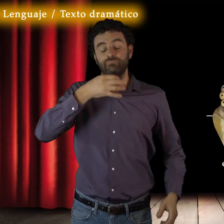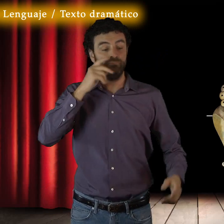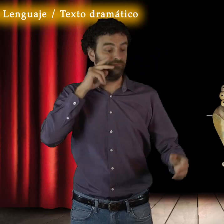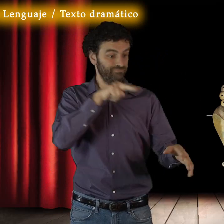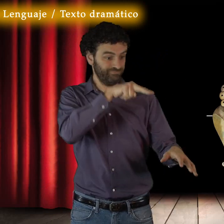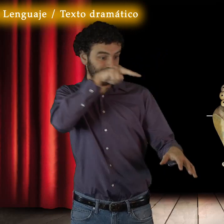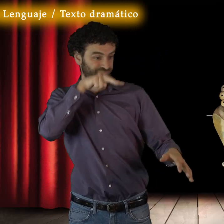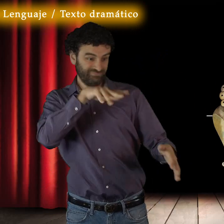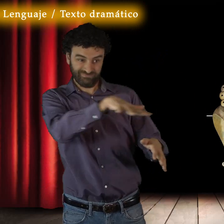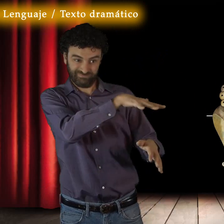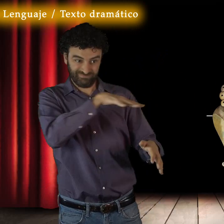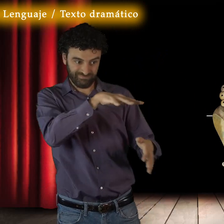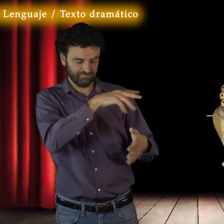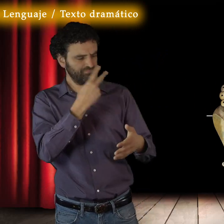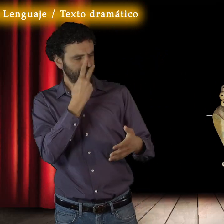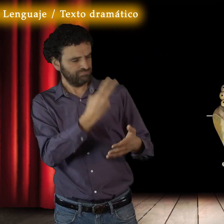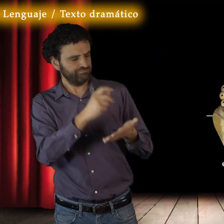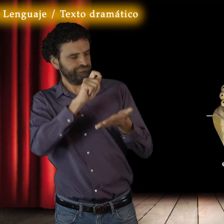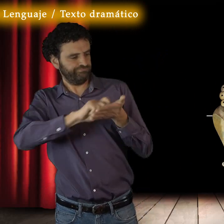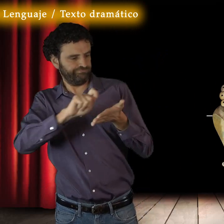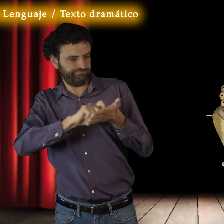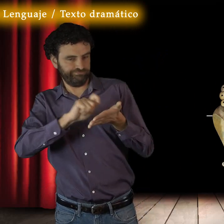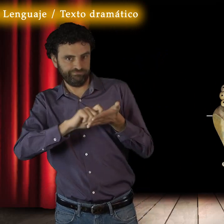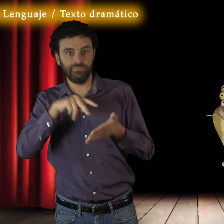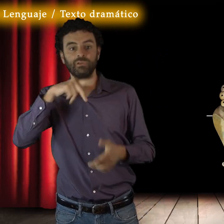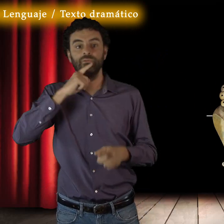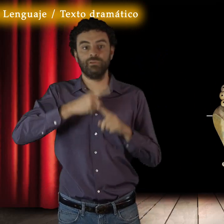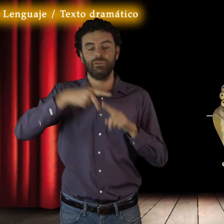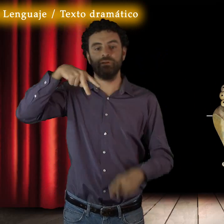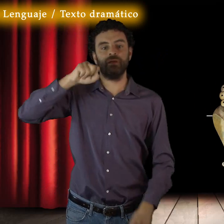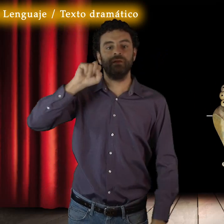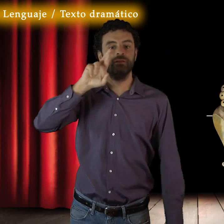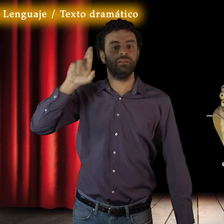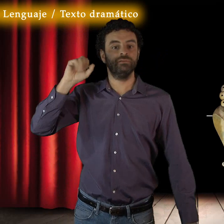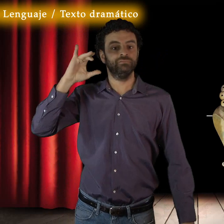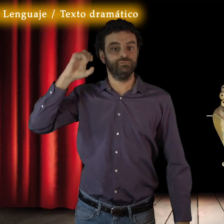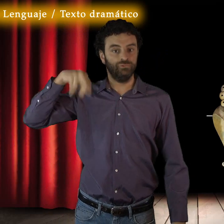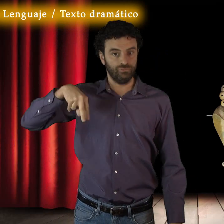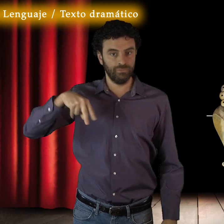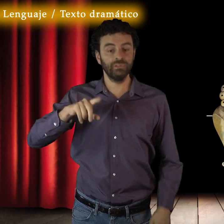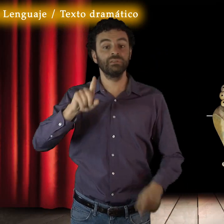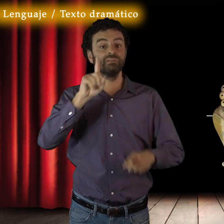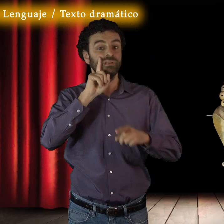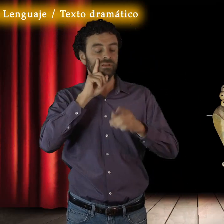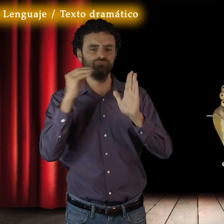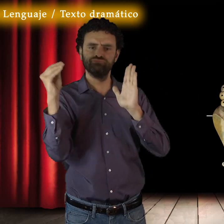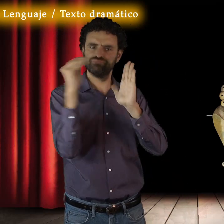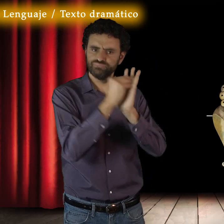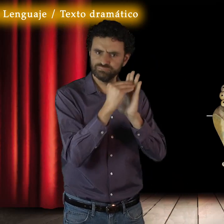la narración la tienen los personajes ellos a través de sus diálogos nos cuentan lo que